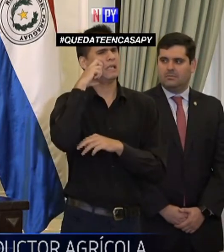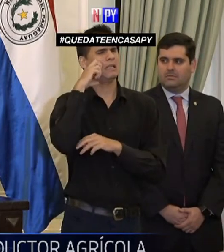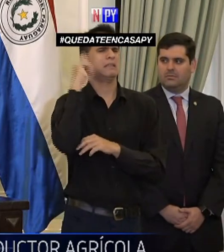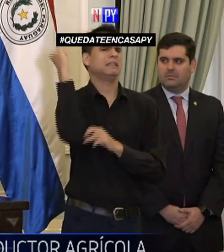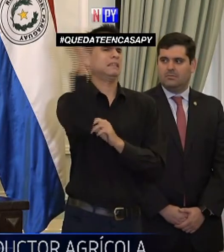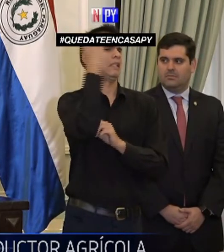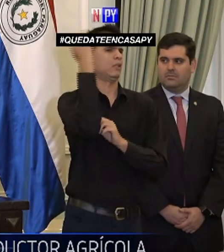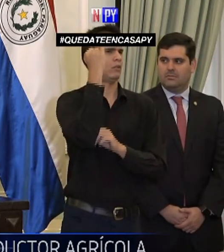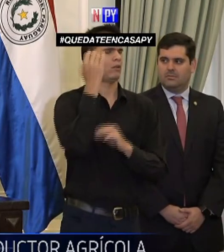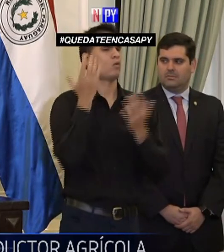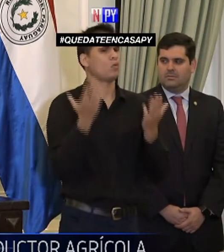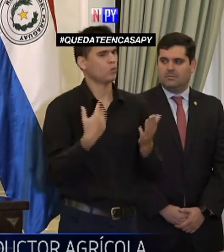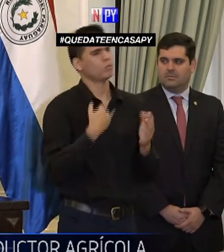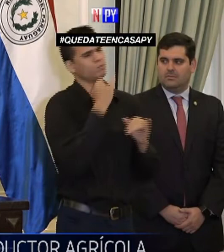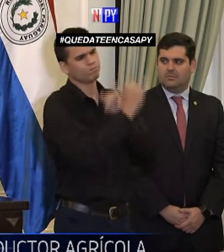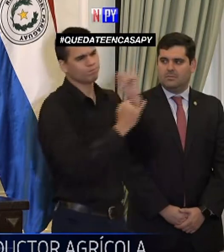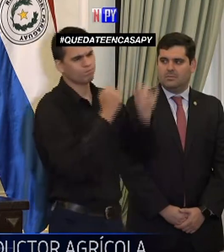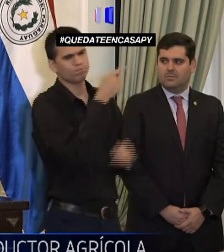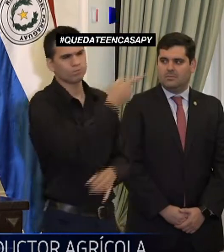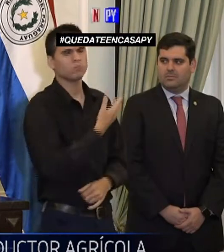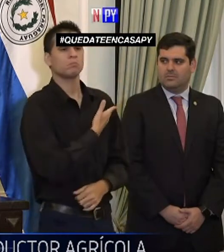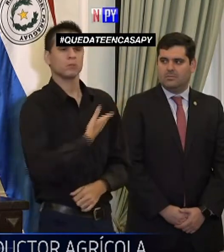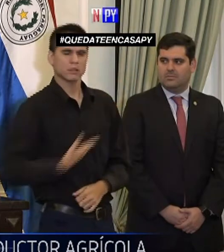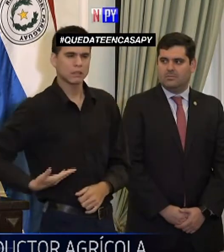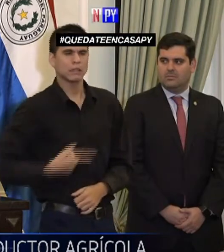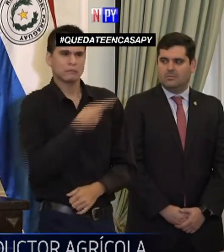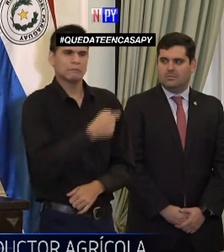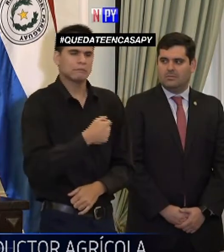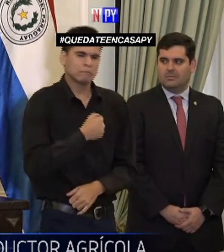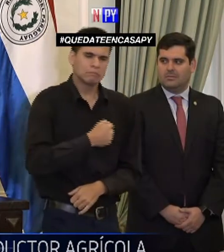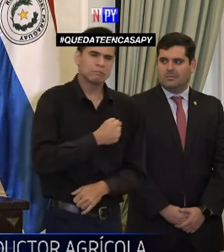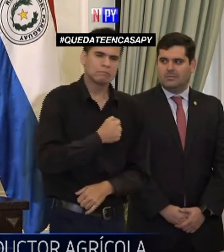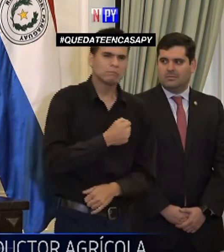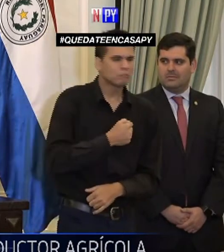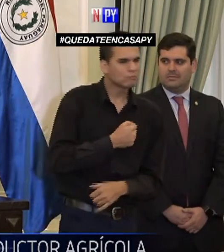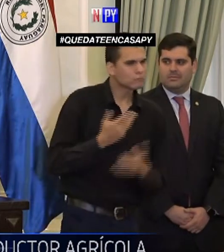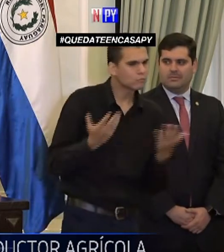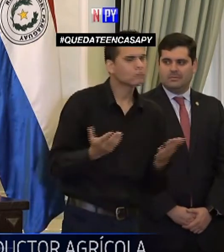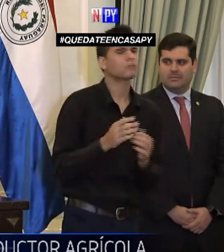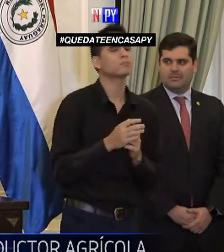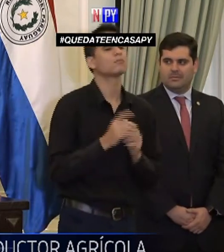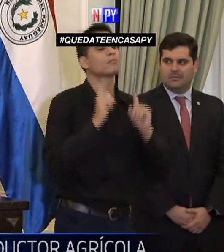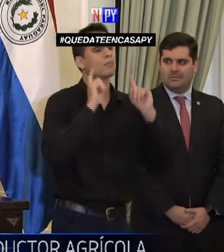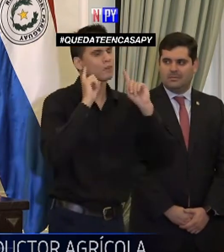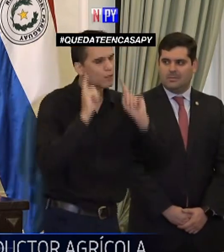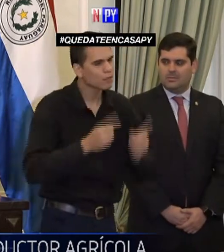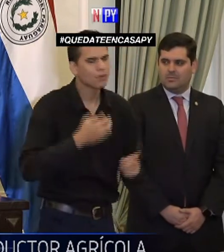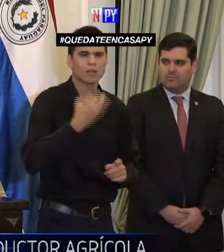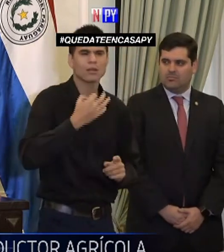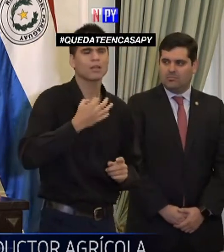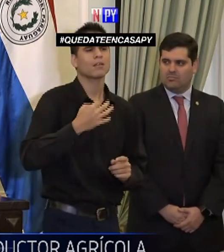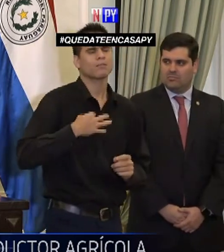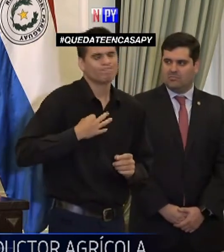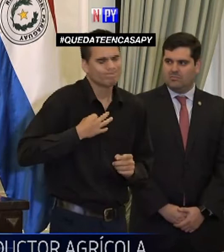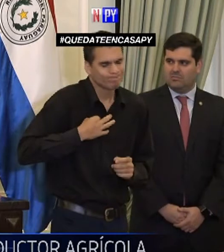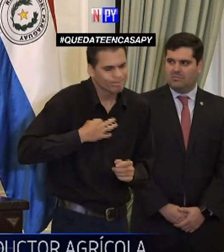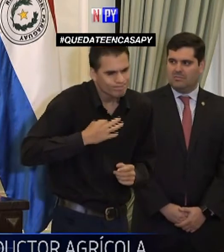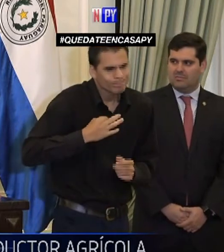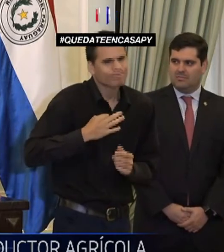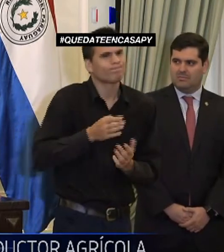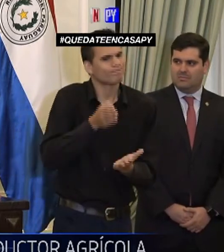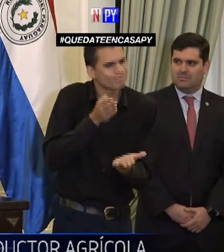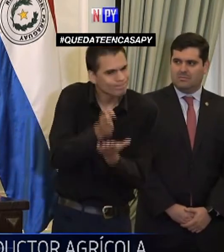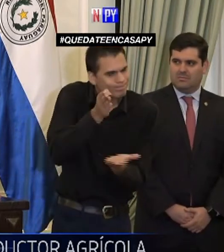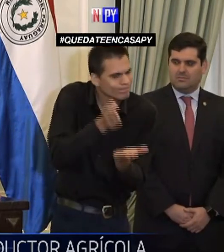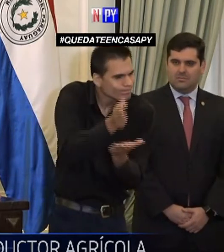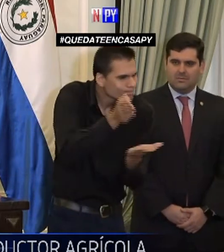la preocupación del presidente, por otro lado, de que la solidaridad pueda alcanzar a